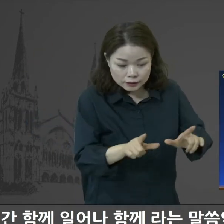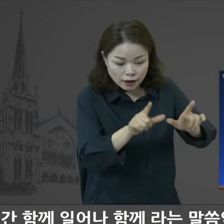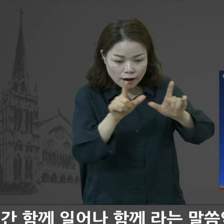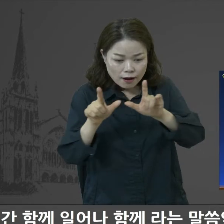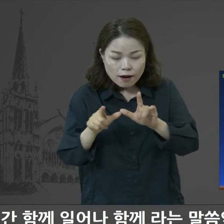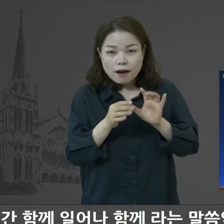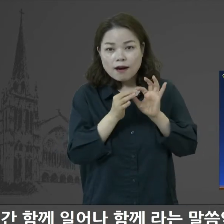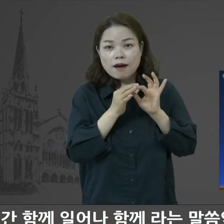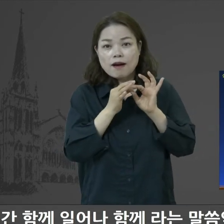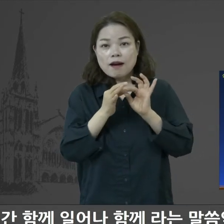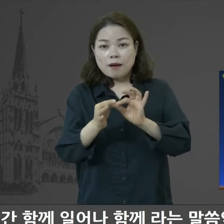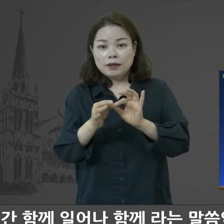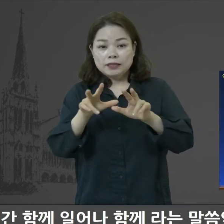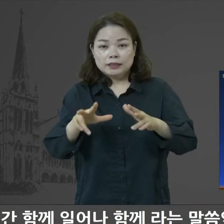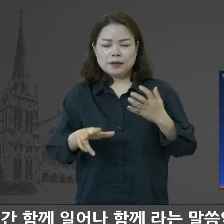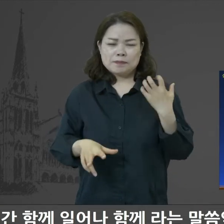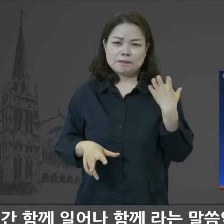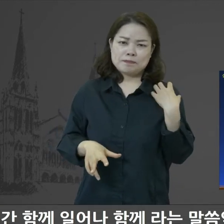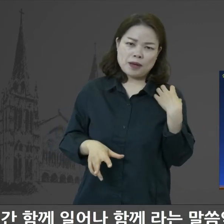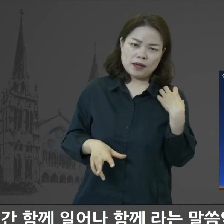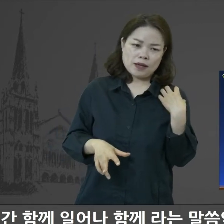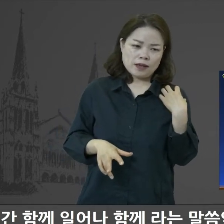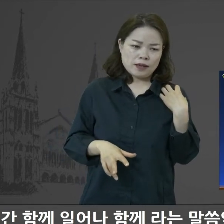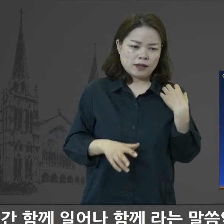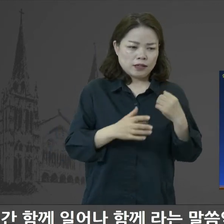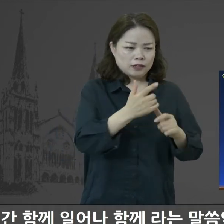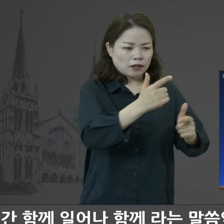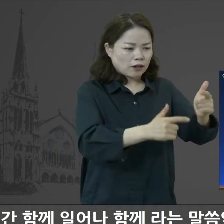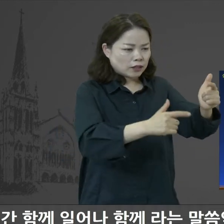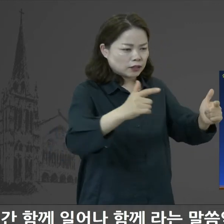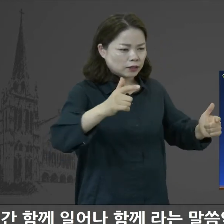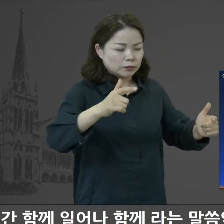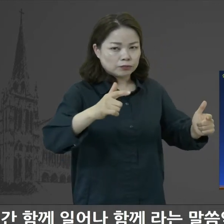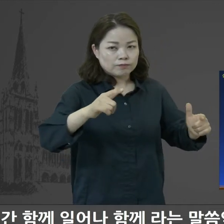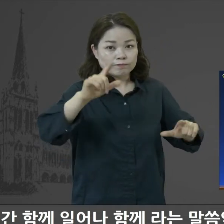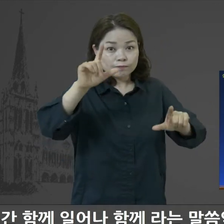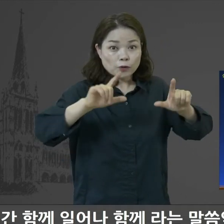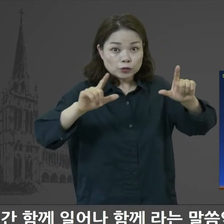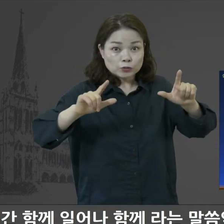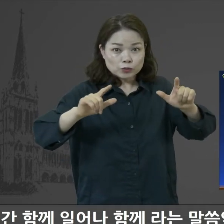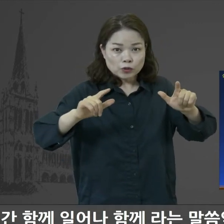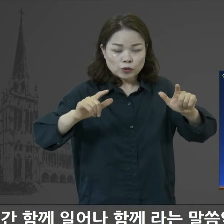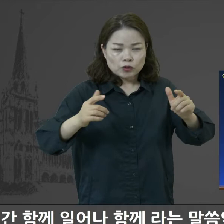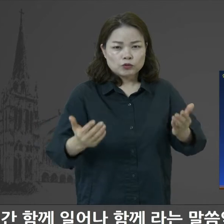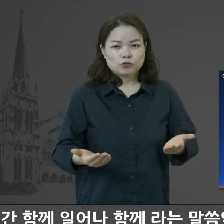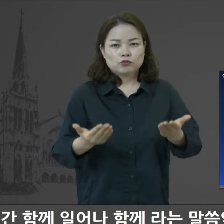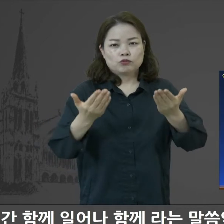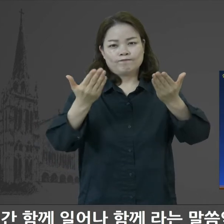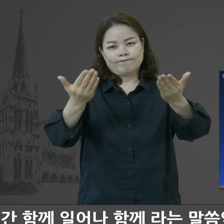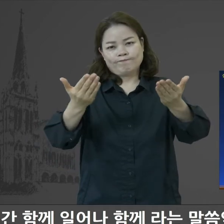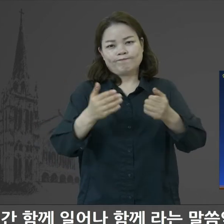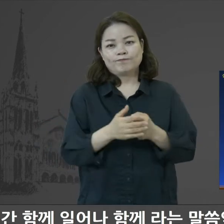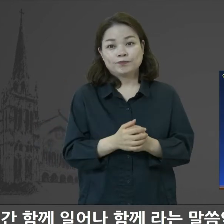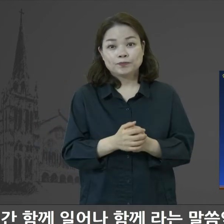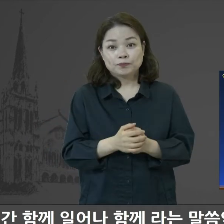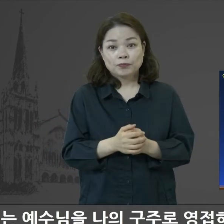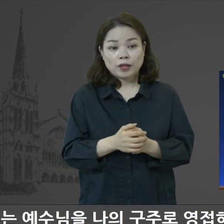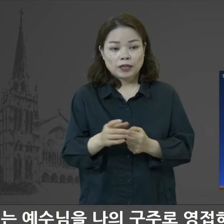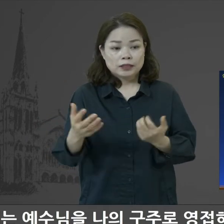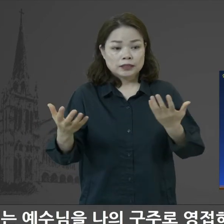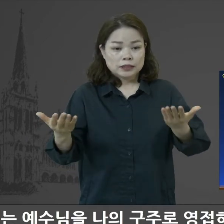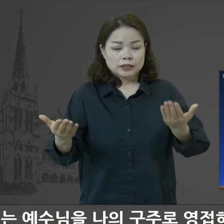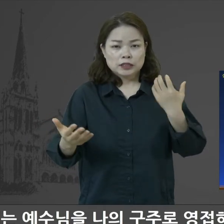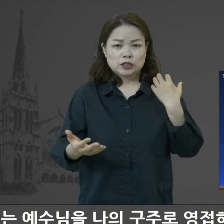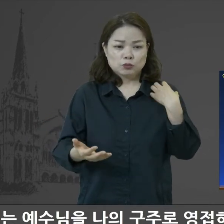시작하면서 이제는 직분을 받고 교회 안에서 이 모양 저 모양으로 우린 수고하고 헌신을 하죠. 그런데 우리가 이러한